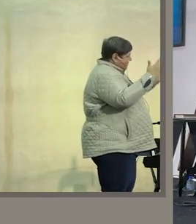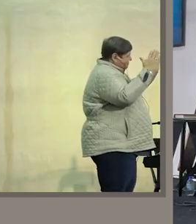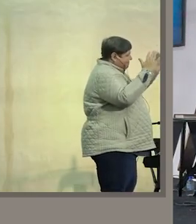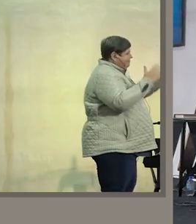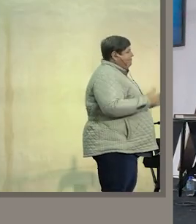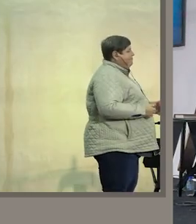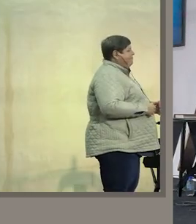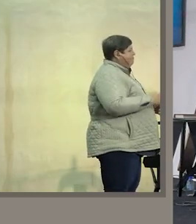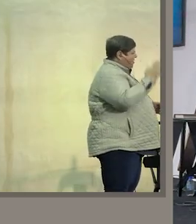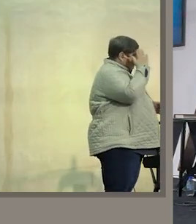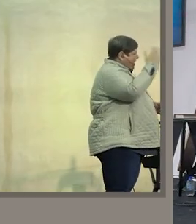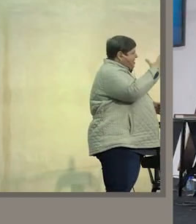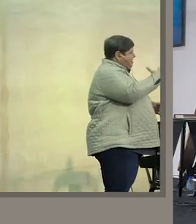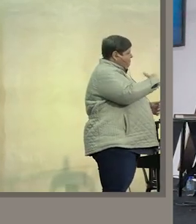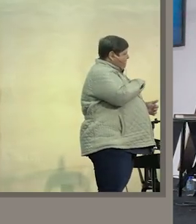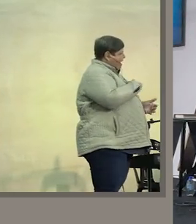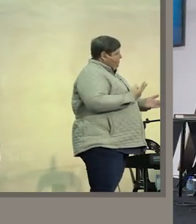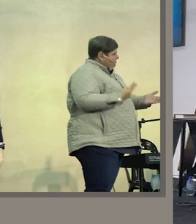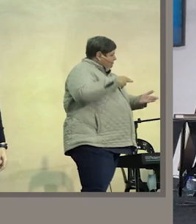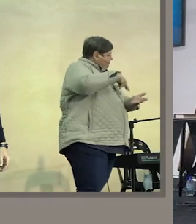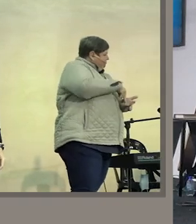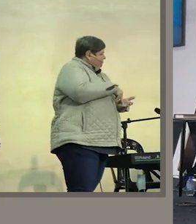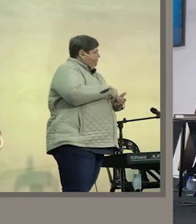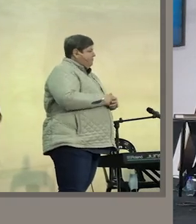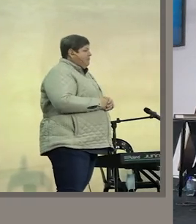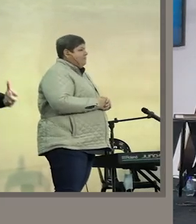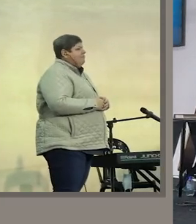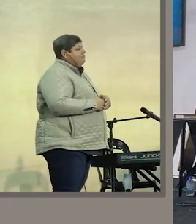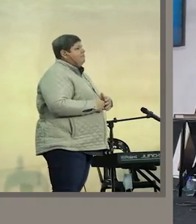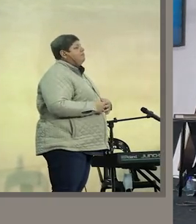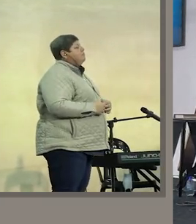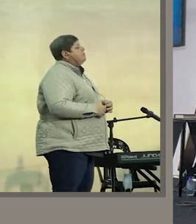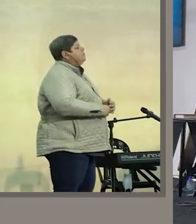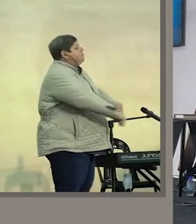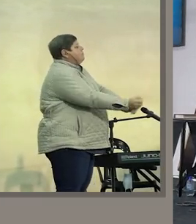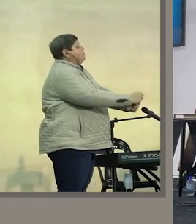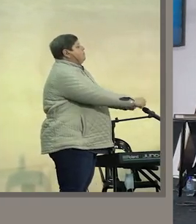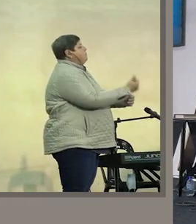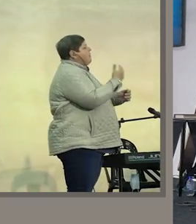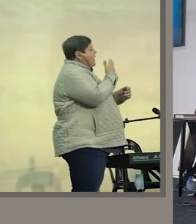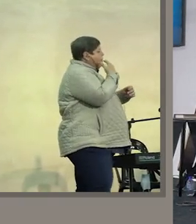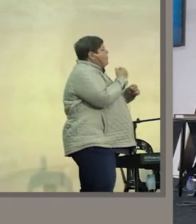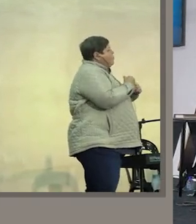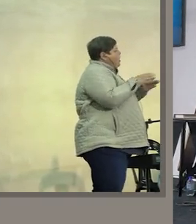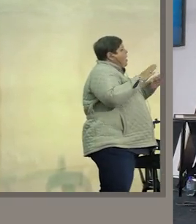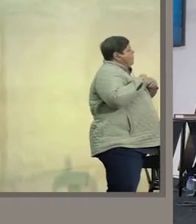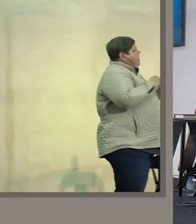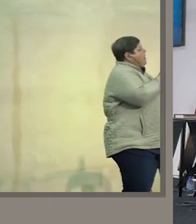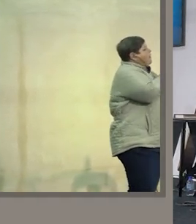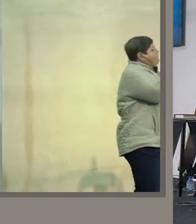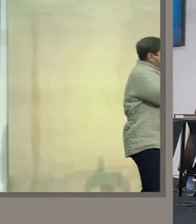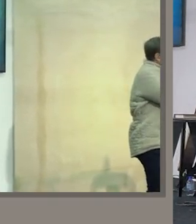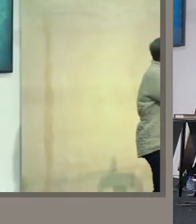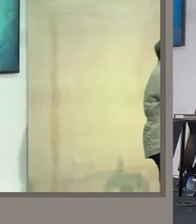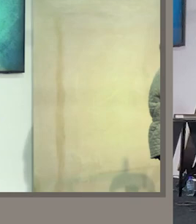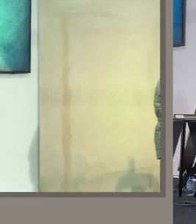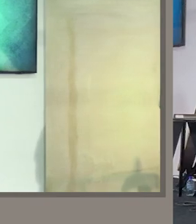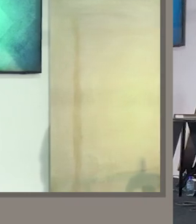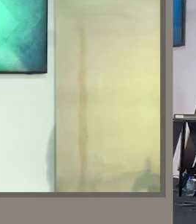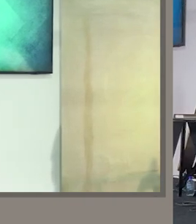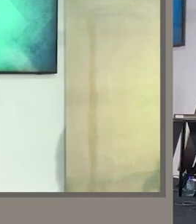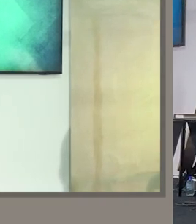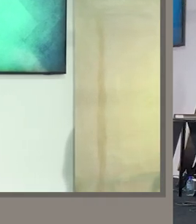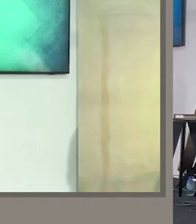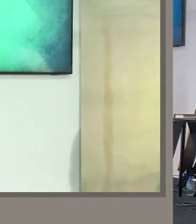julle braaf genoeg is om op te staan. So iemand moet verantwoordelikheid aanvaar om die volgende generasie